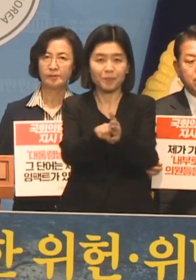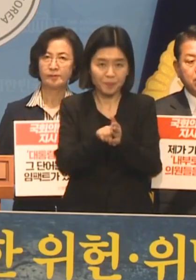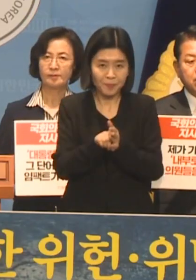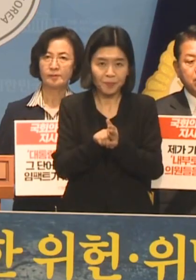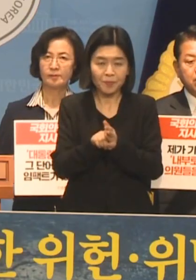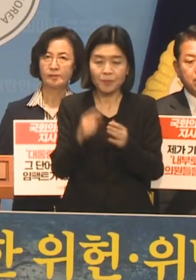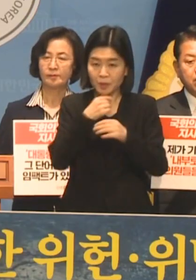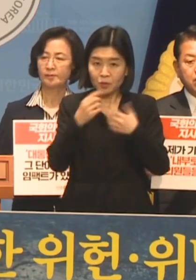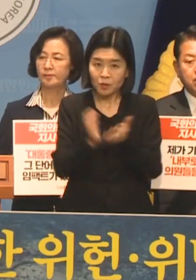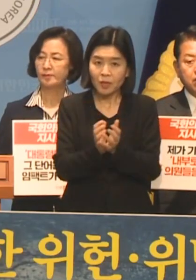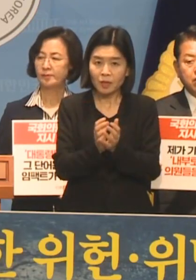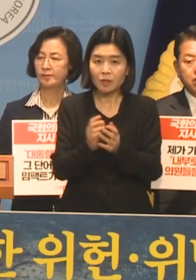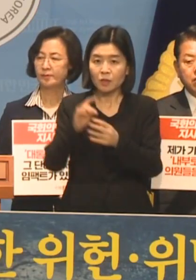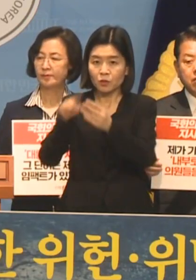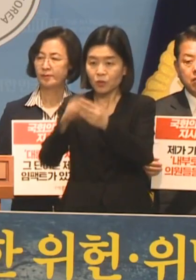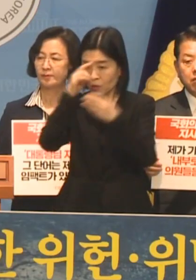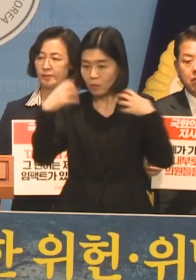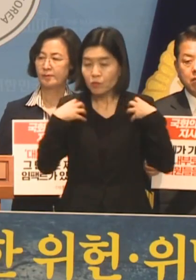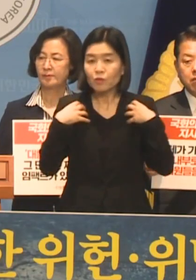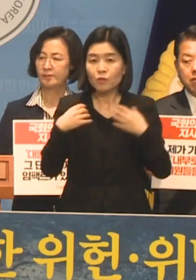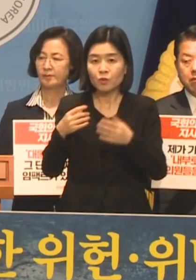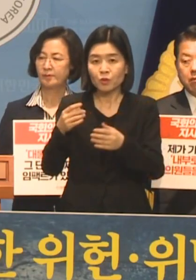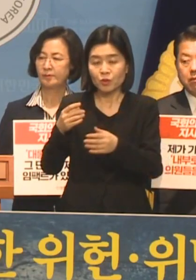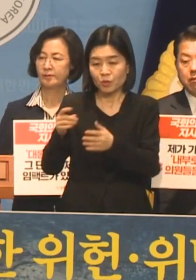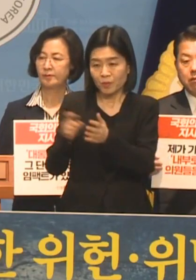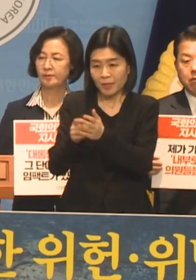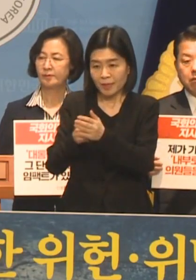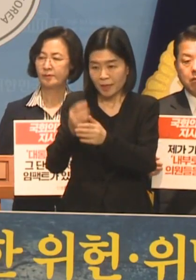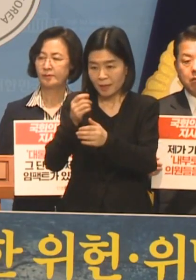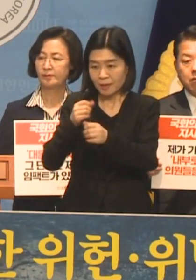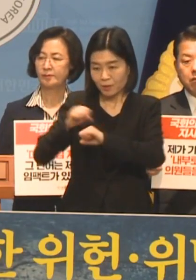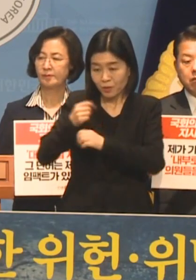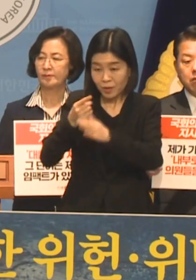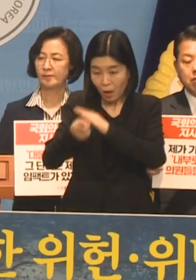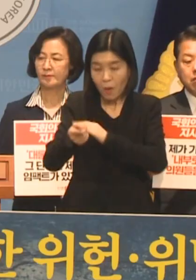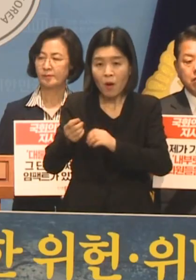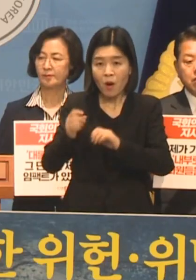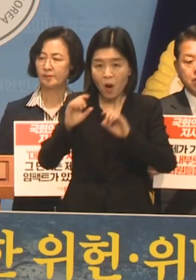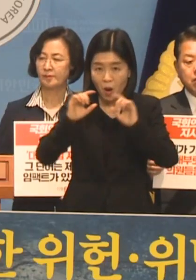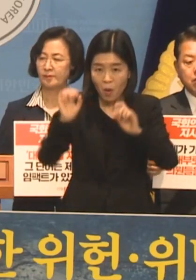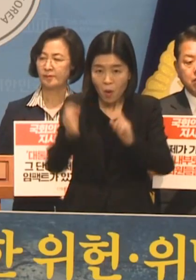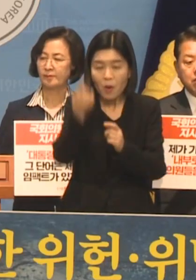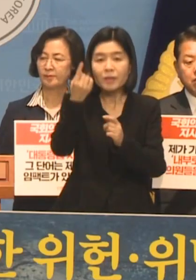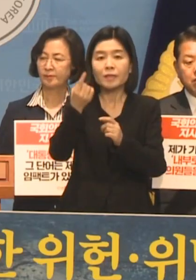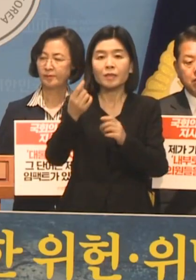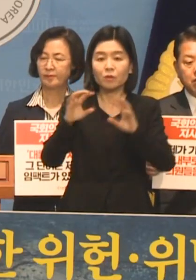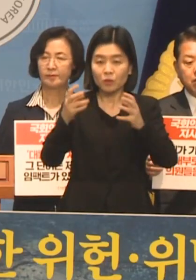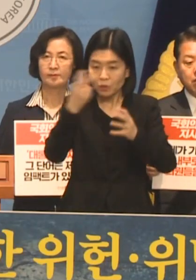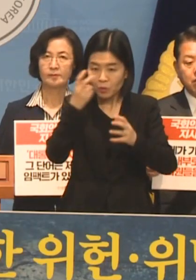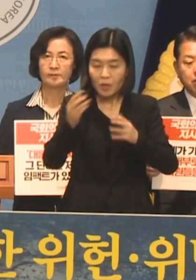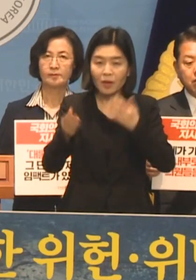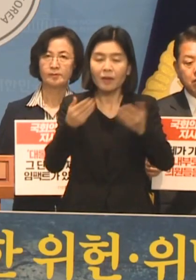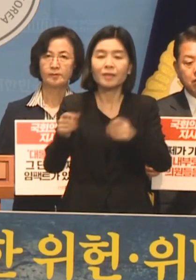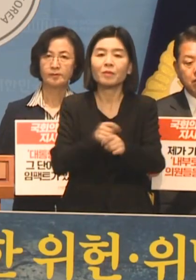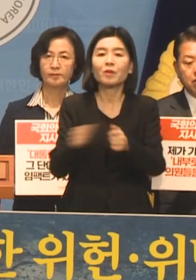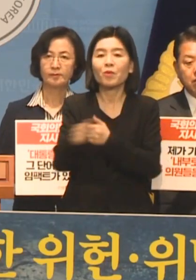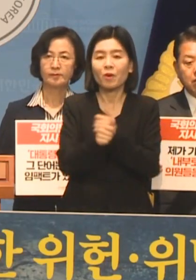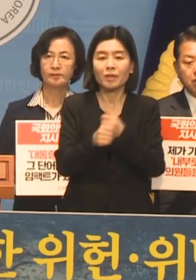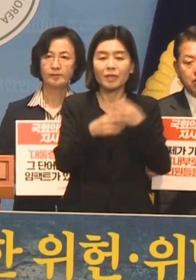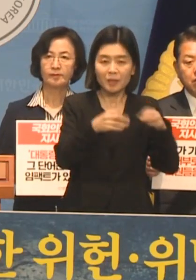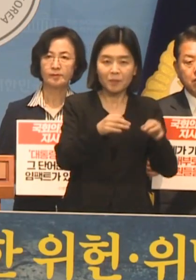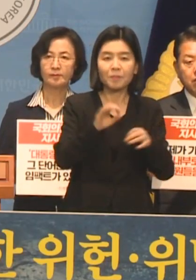윤석열 정부의 비상계엄 선포를 통한 내란 혐의 진상규명 국정조사 특별위원회 위원 김병주, 민병덕,